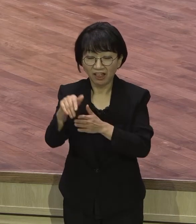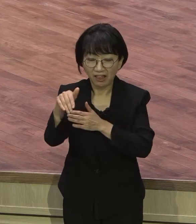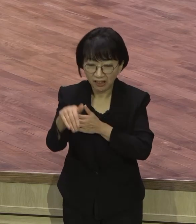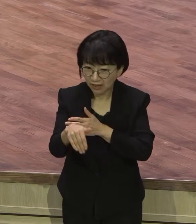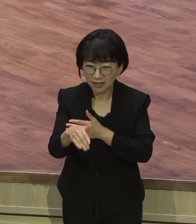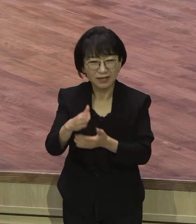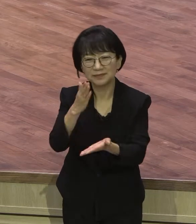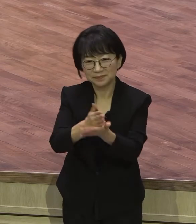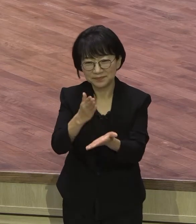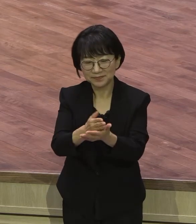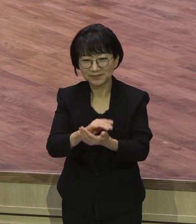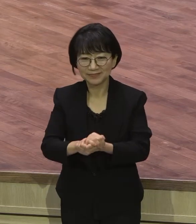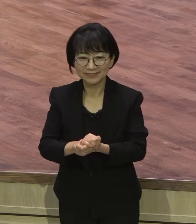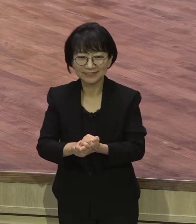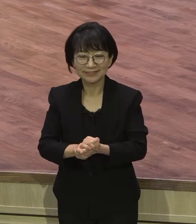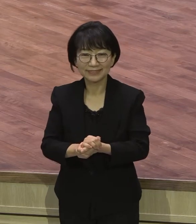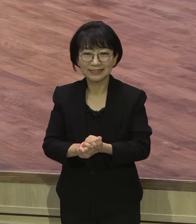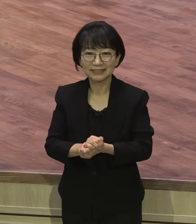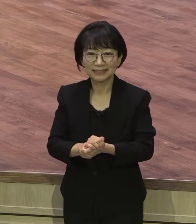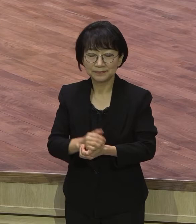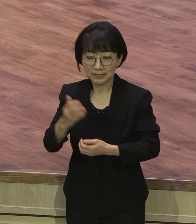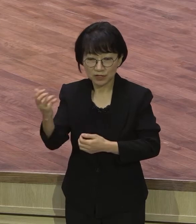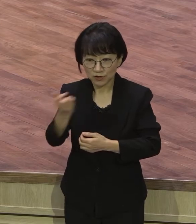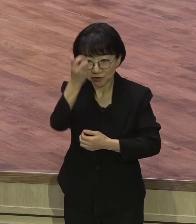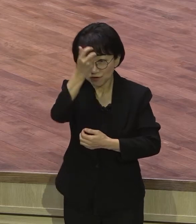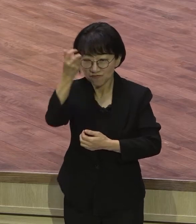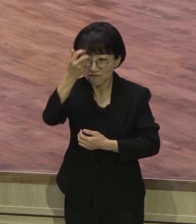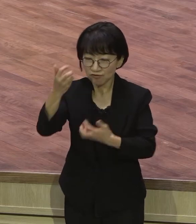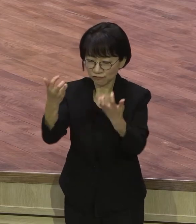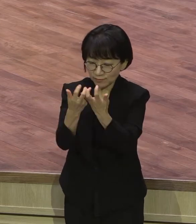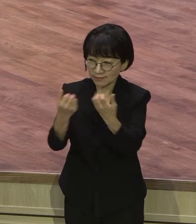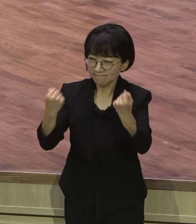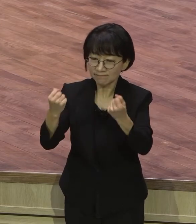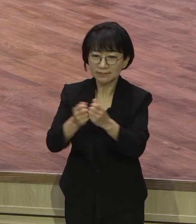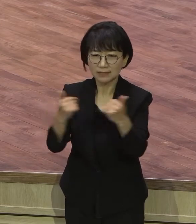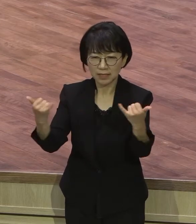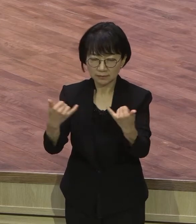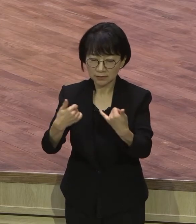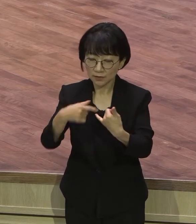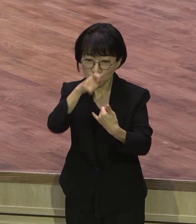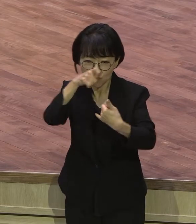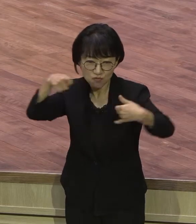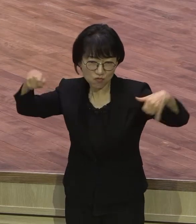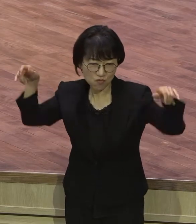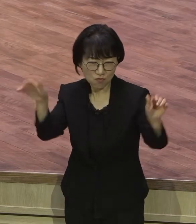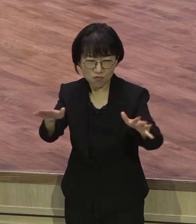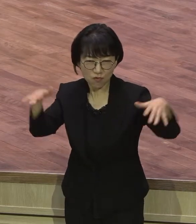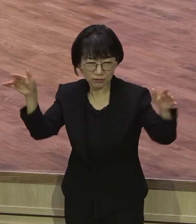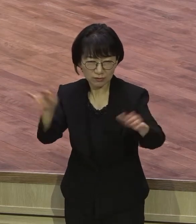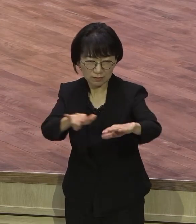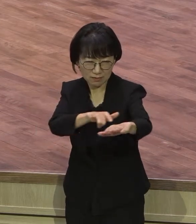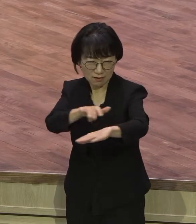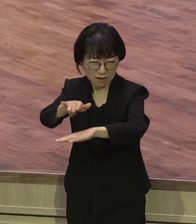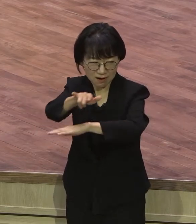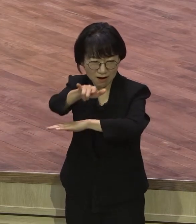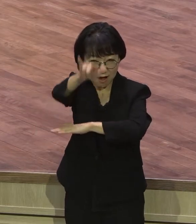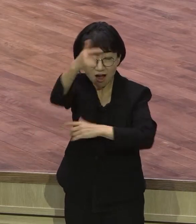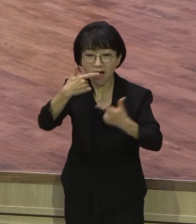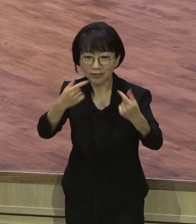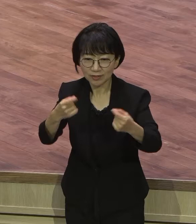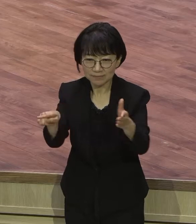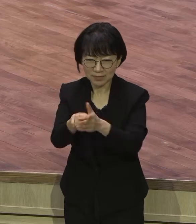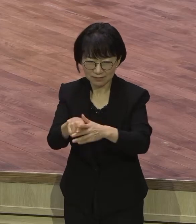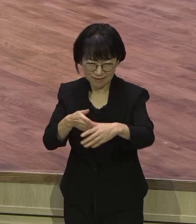역 사람은 절대 그런 법이 없어. 갈수록 날로 새롭도다. 독수리 날개치며 하늘 오르듯이 오늘